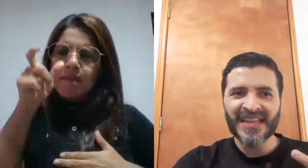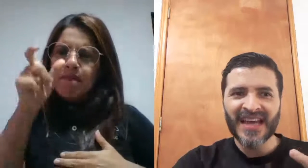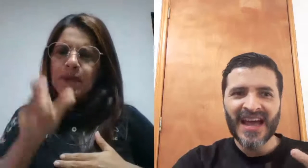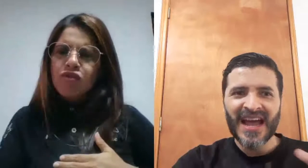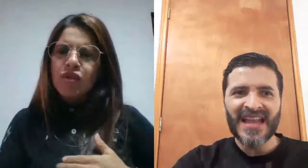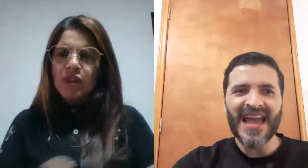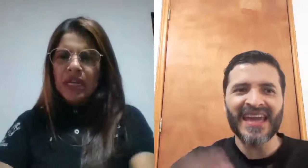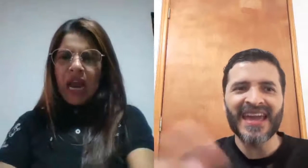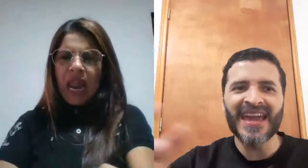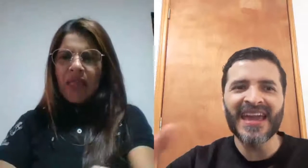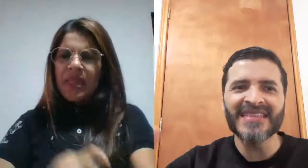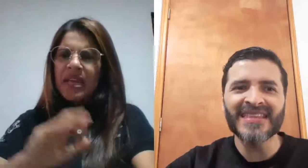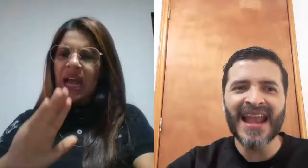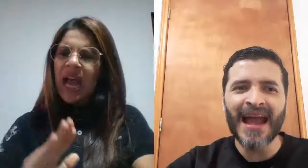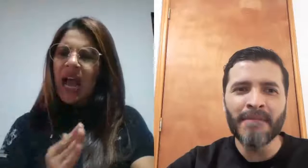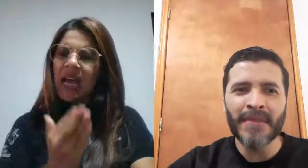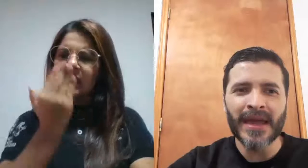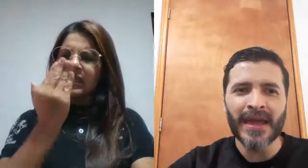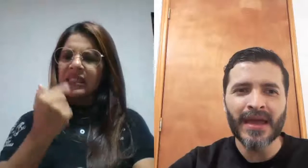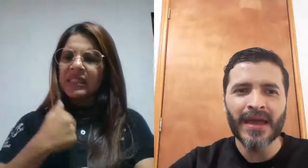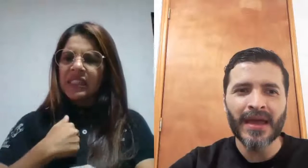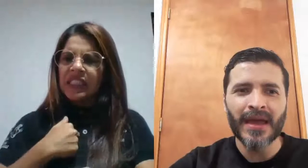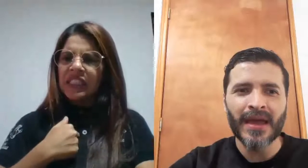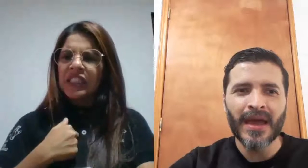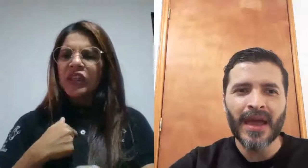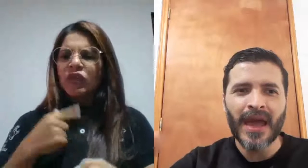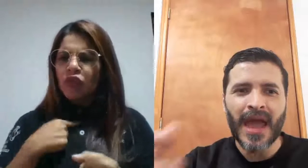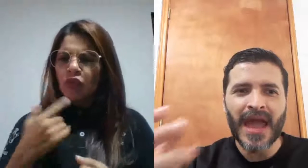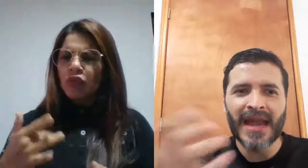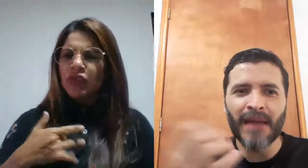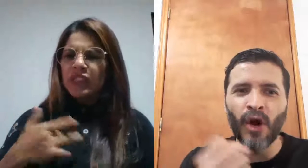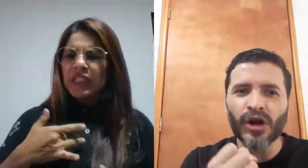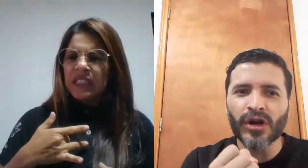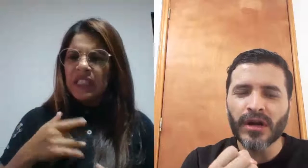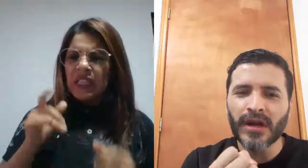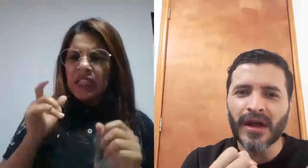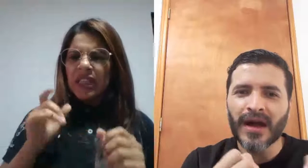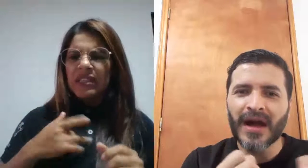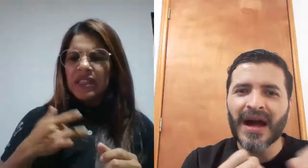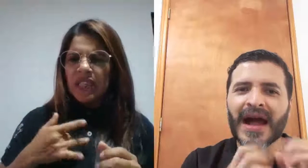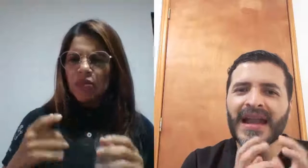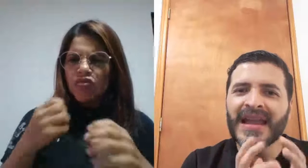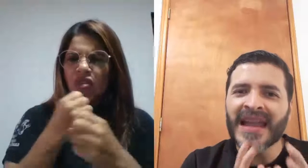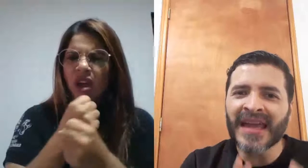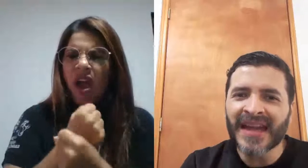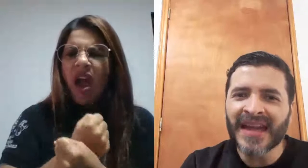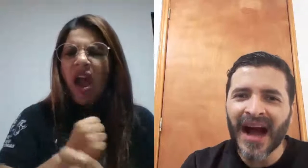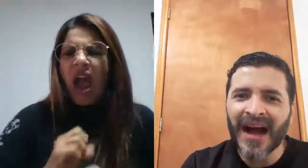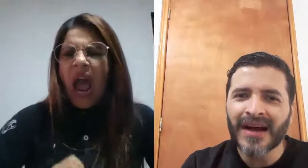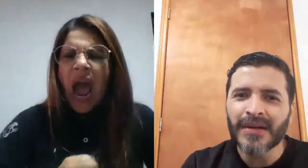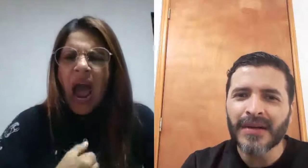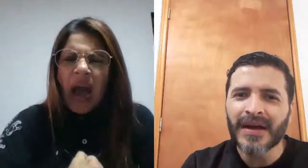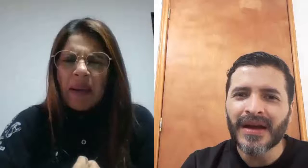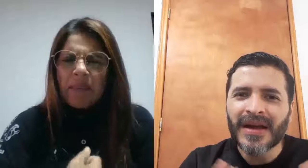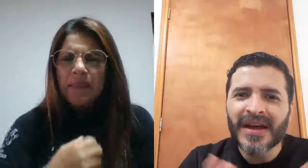Ella es la que engendra el hambre, el amor, la